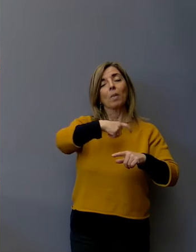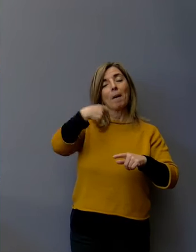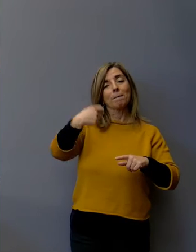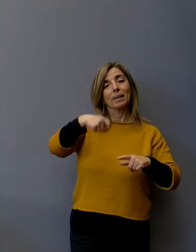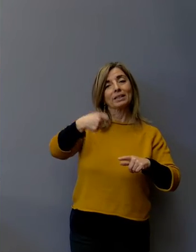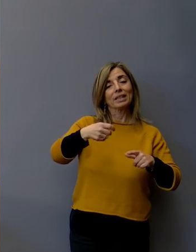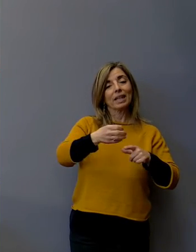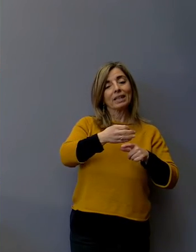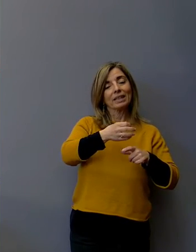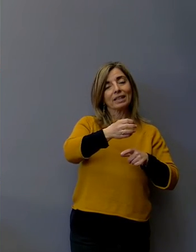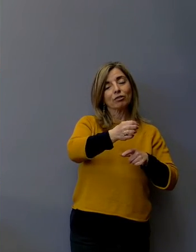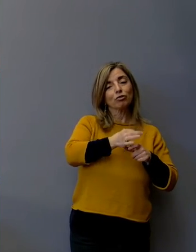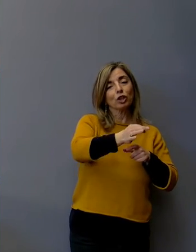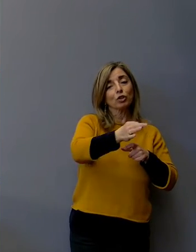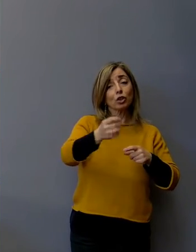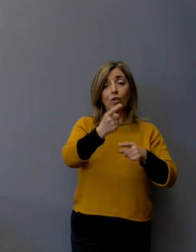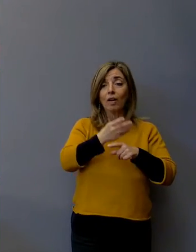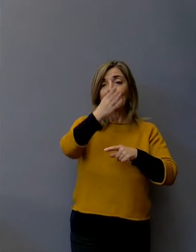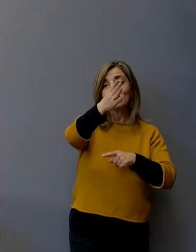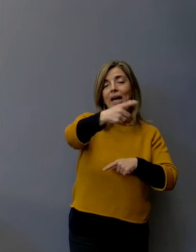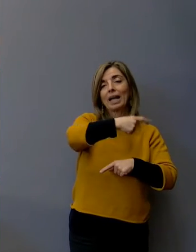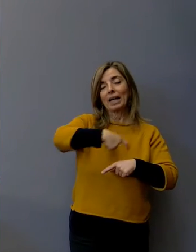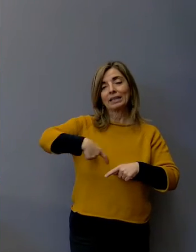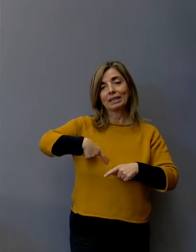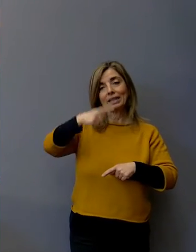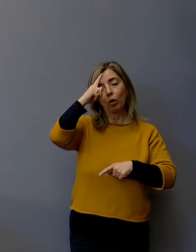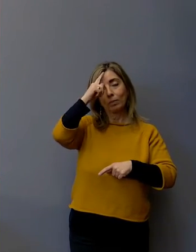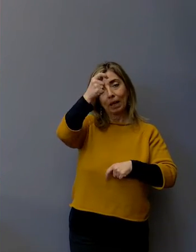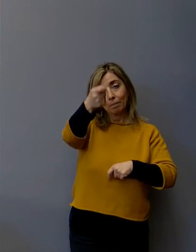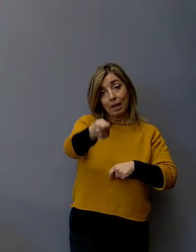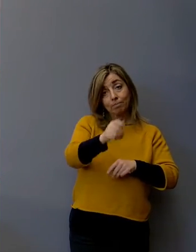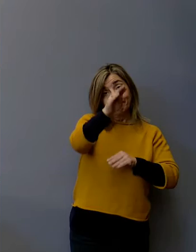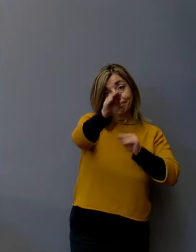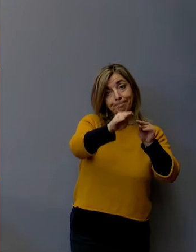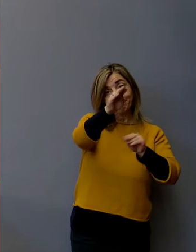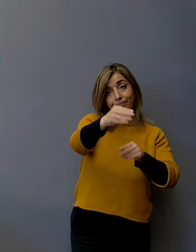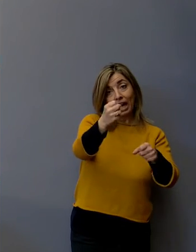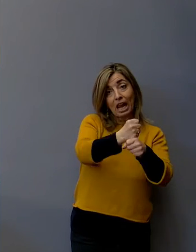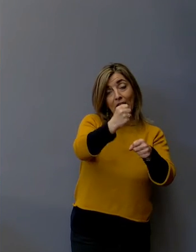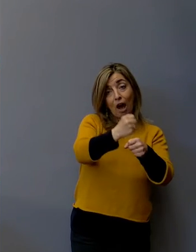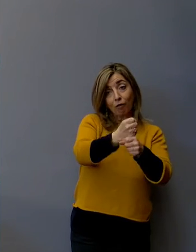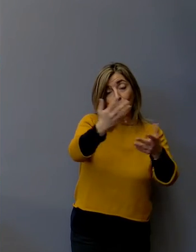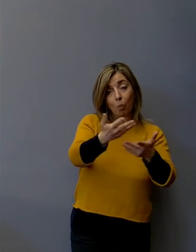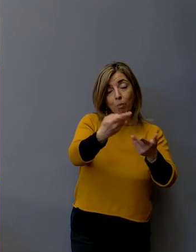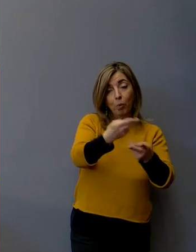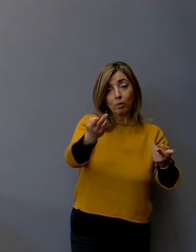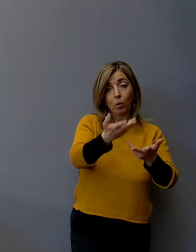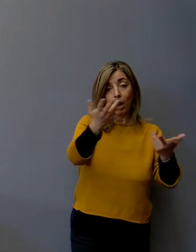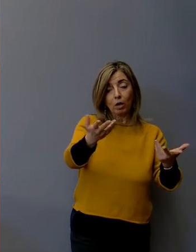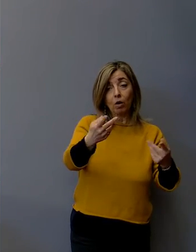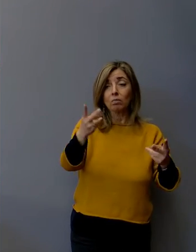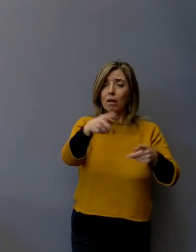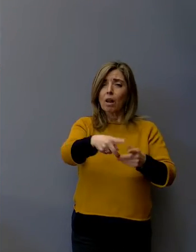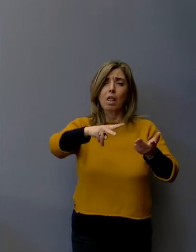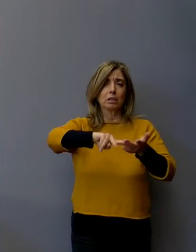sindaco con il cappello in mano a richiedere i lavori pubblici a quel sistema quel metodo non ha garantito efficienza alla programmazione dei lavori pubblici